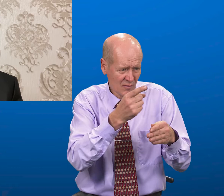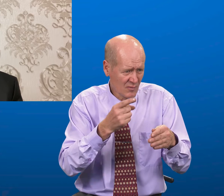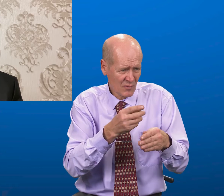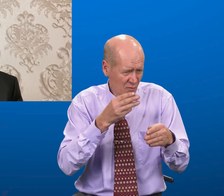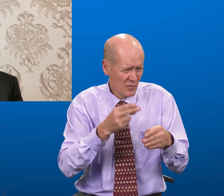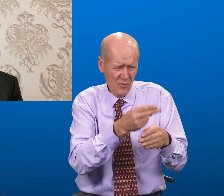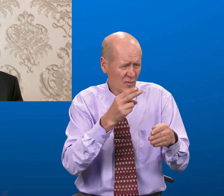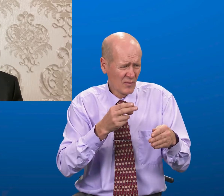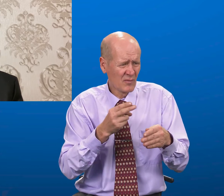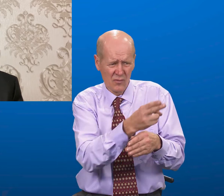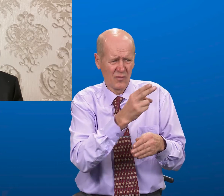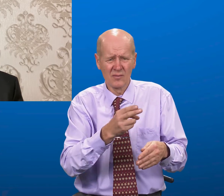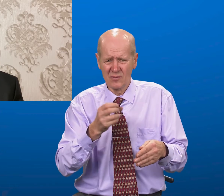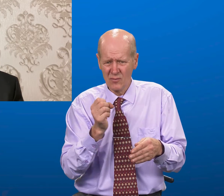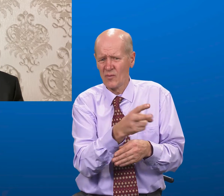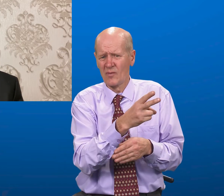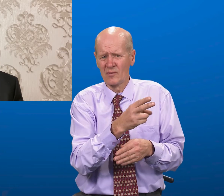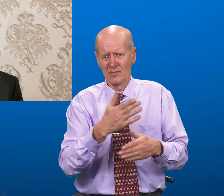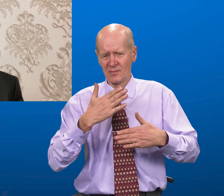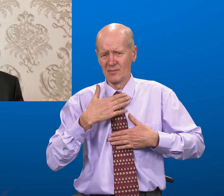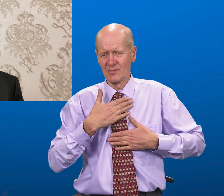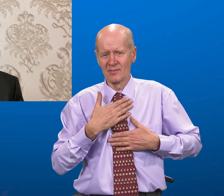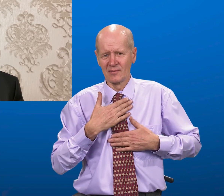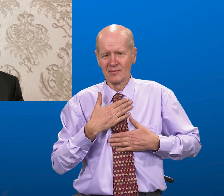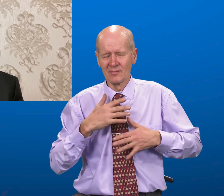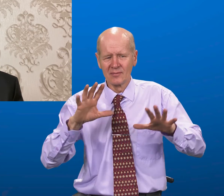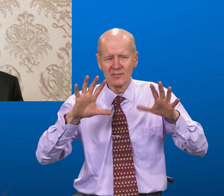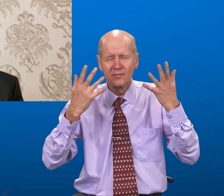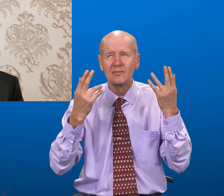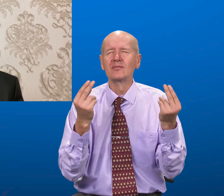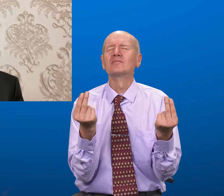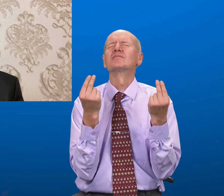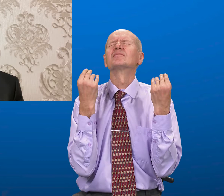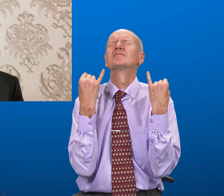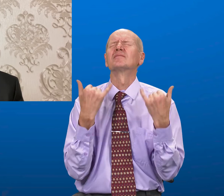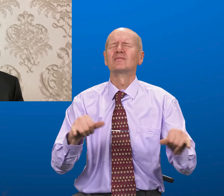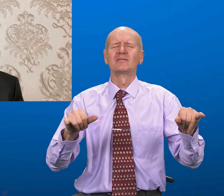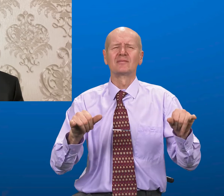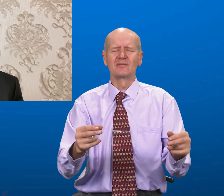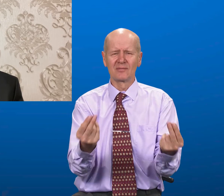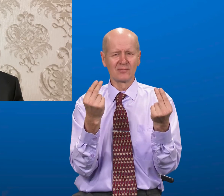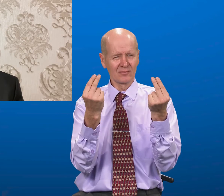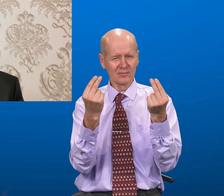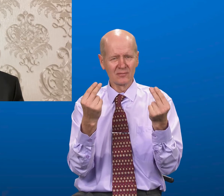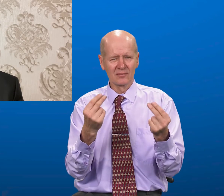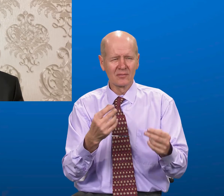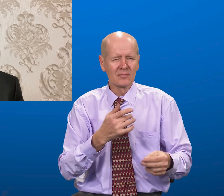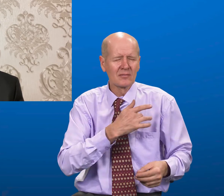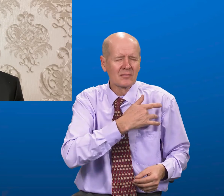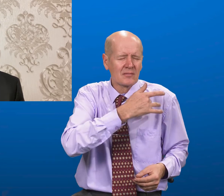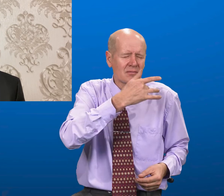меня?» И вот в этот момент произошло выдающееся чудо.